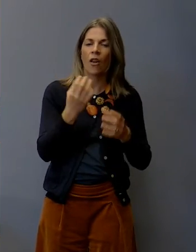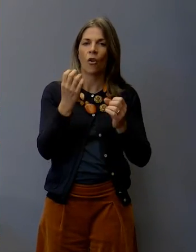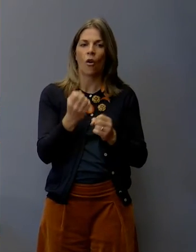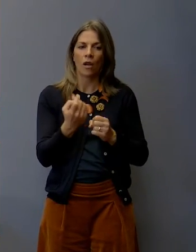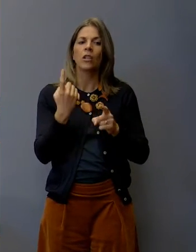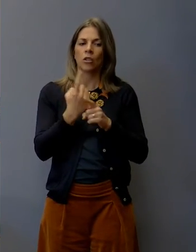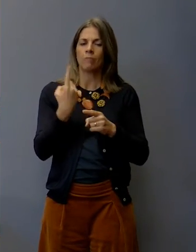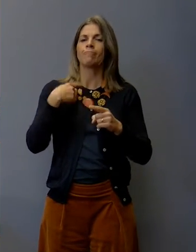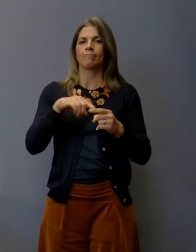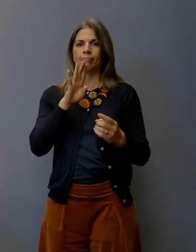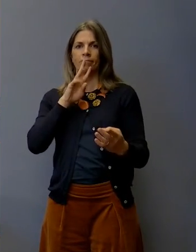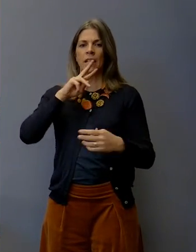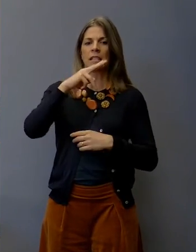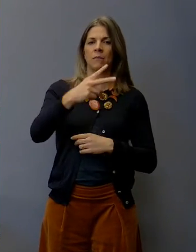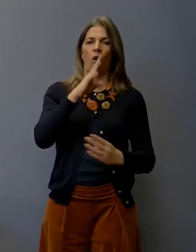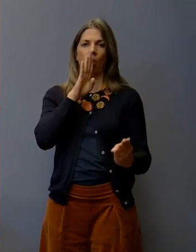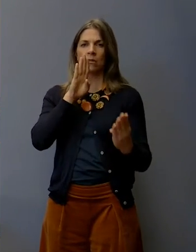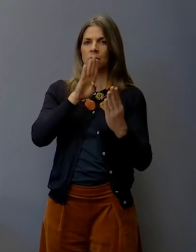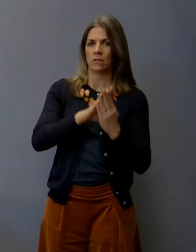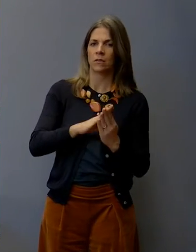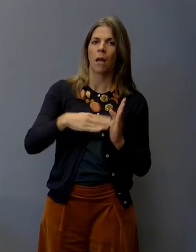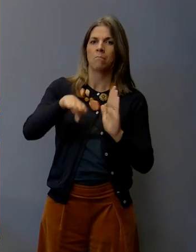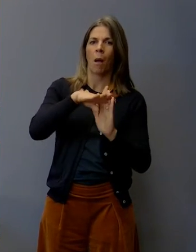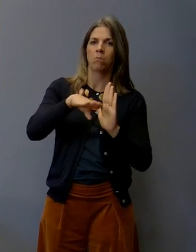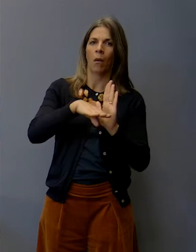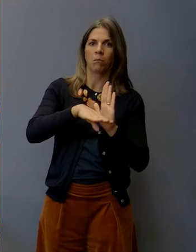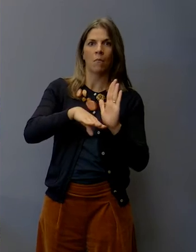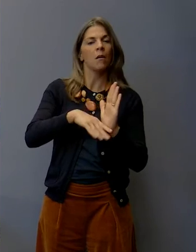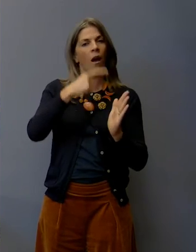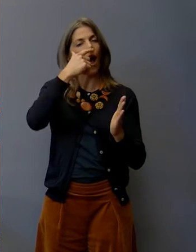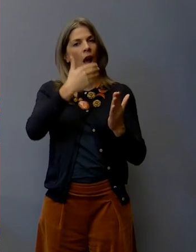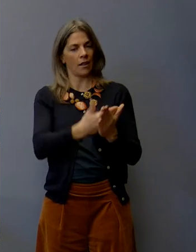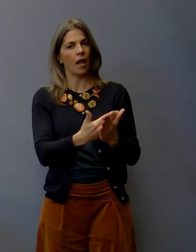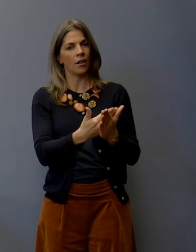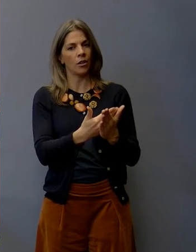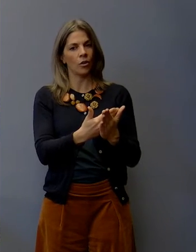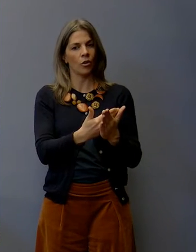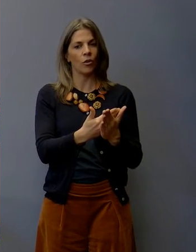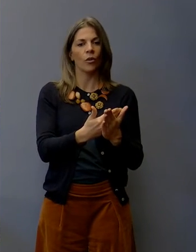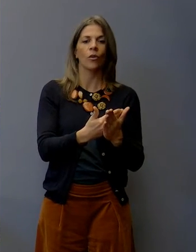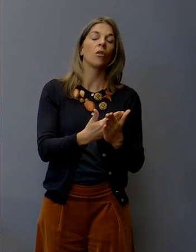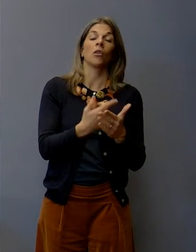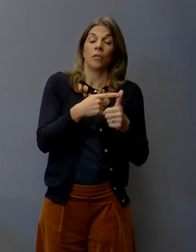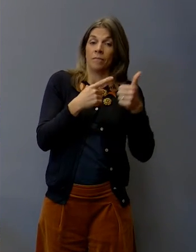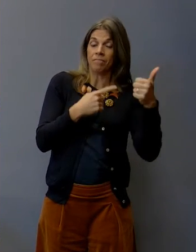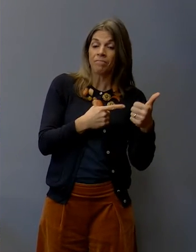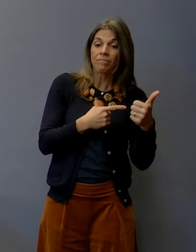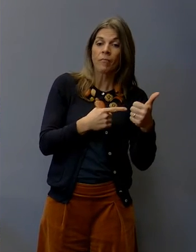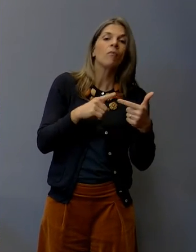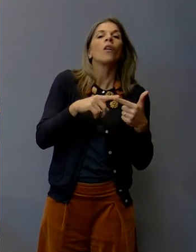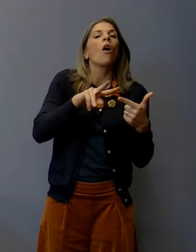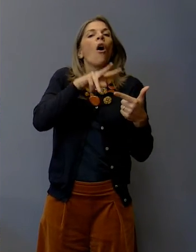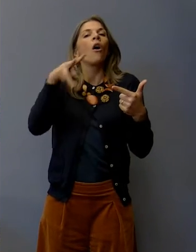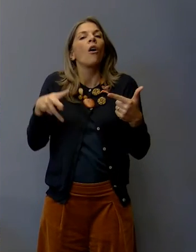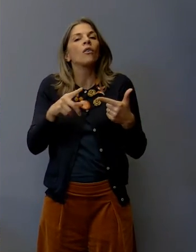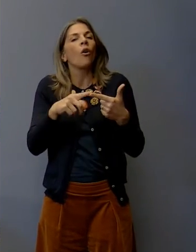perché sono il comune baroni vero dovrebbero essere il comune sul territorio ma evidentemente la si pensa diversamente oro oppure